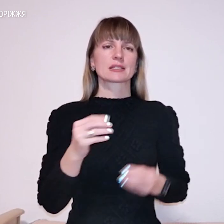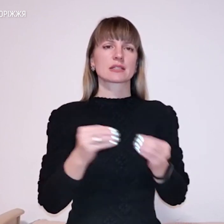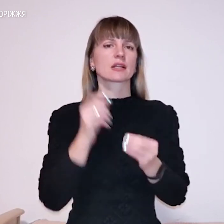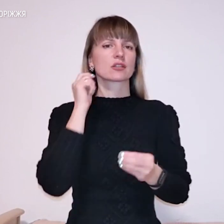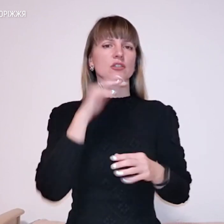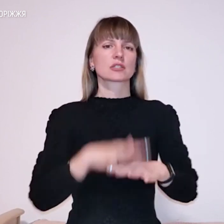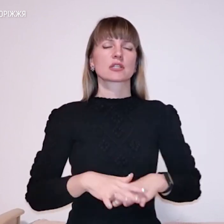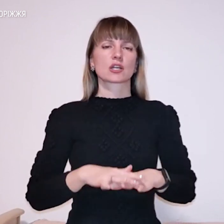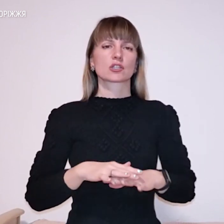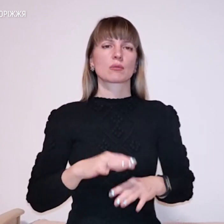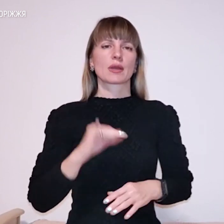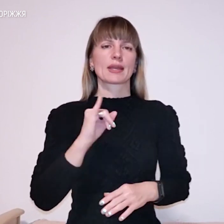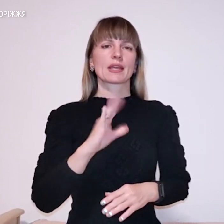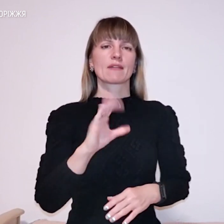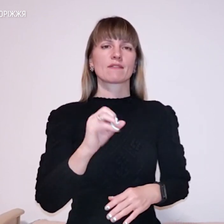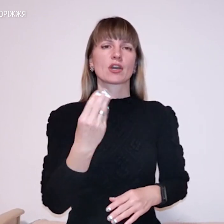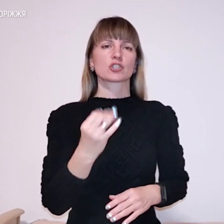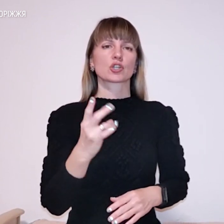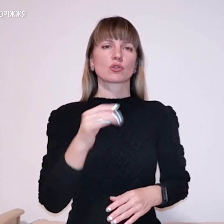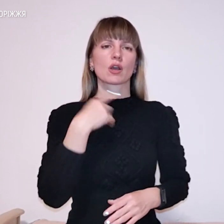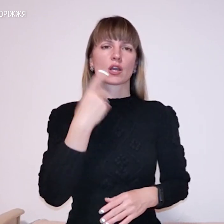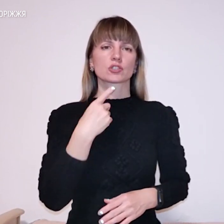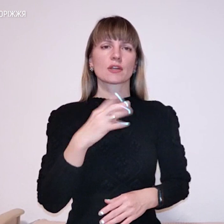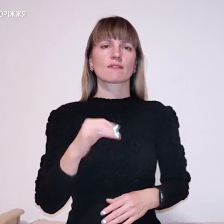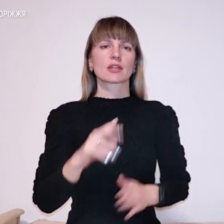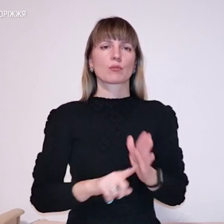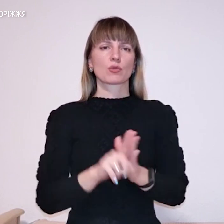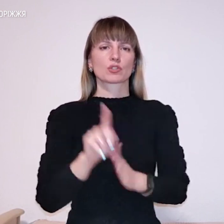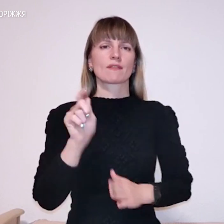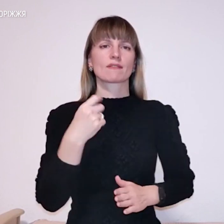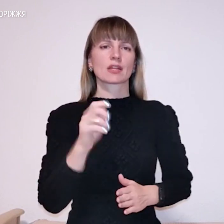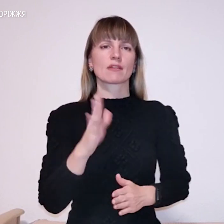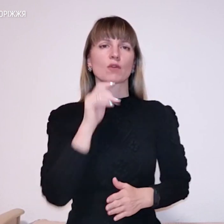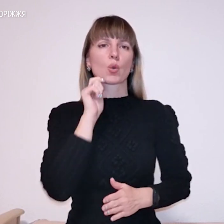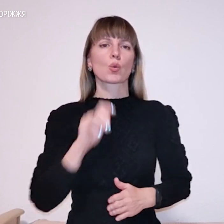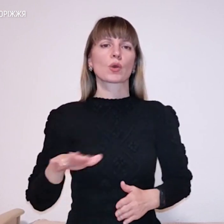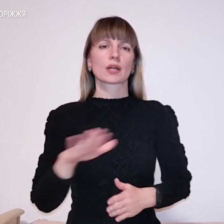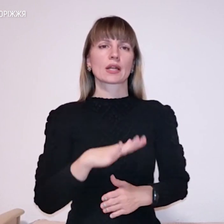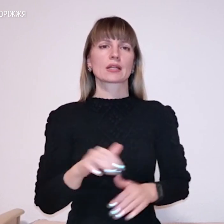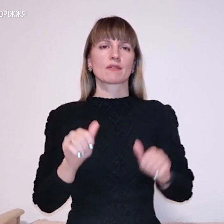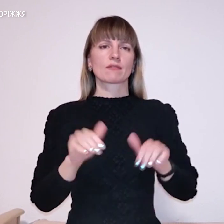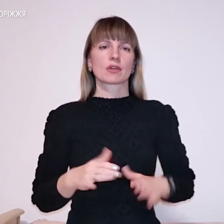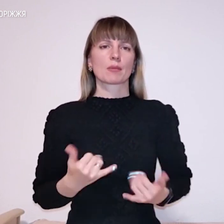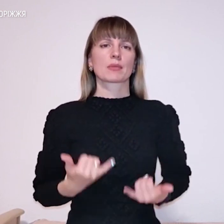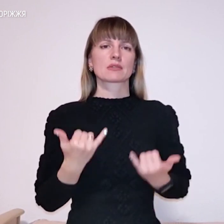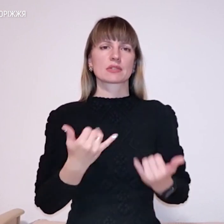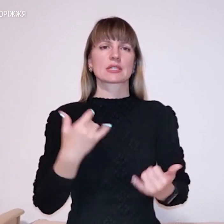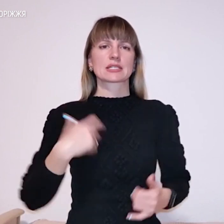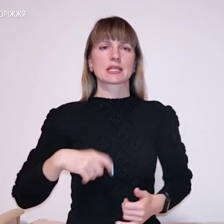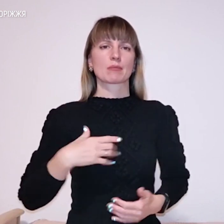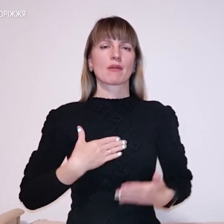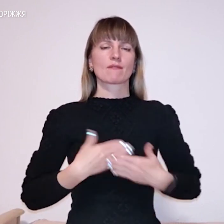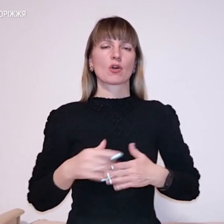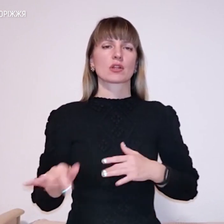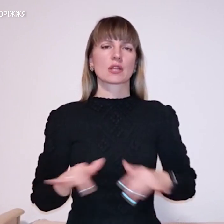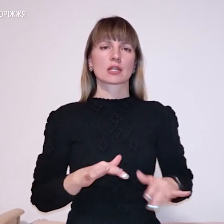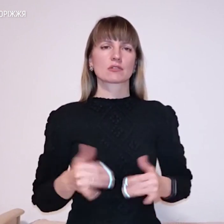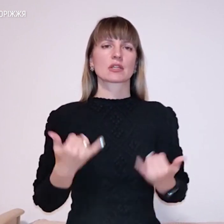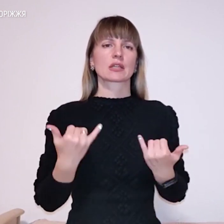стажем Сергій Іващенко каже, від початку війни в Україні вирішив присвятити себе волонтерству. Нині разом